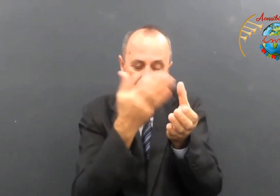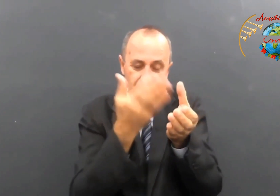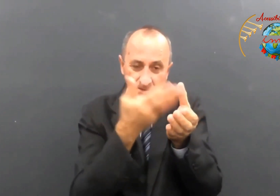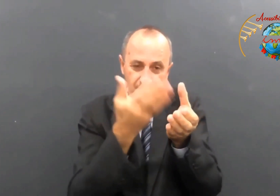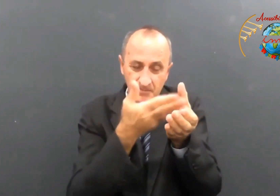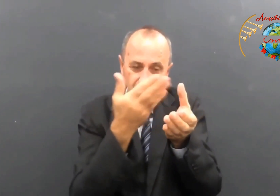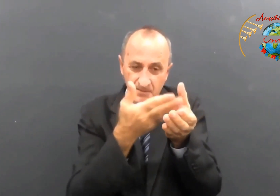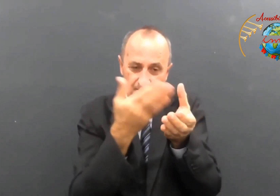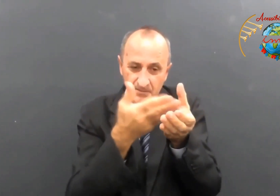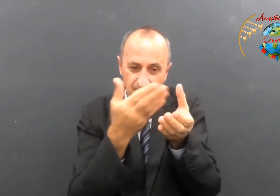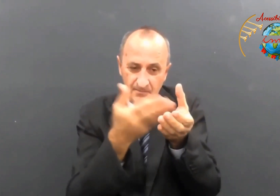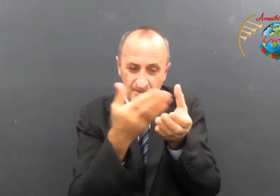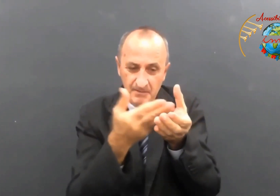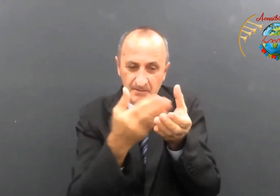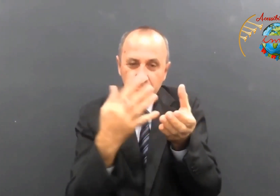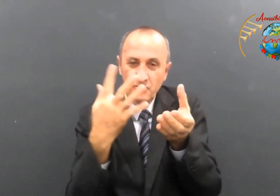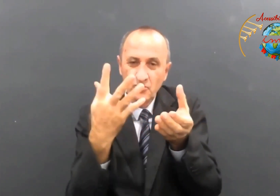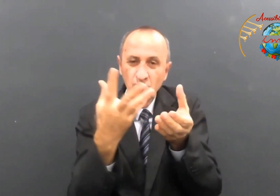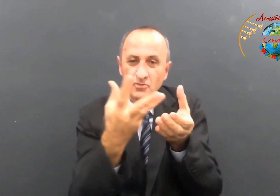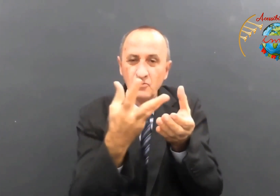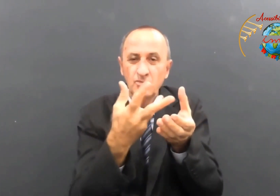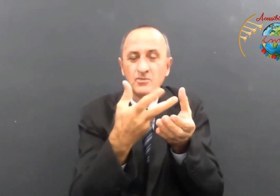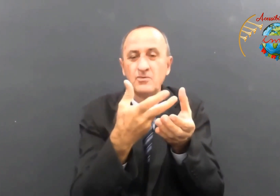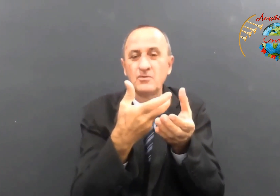A Bíblia é um todo.